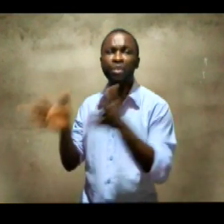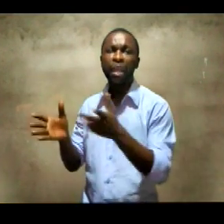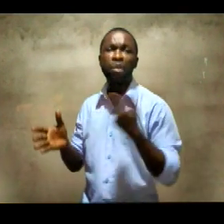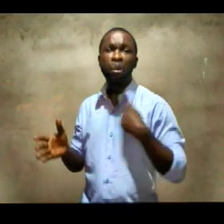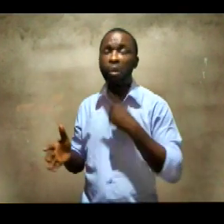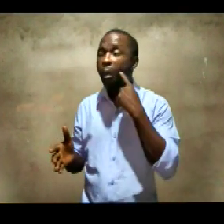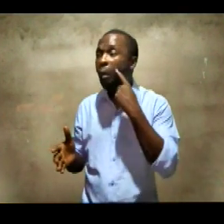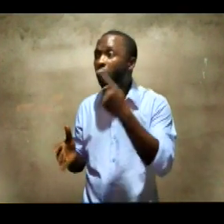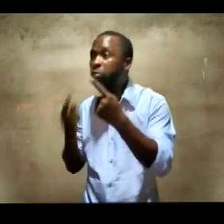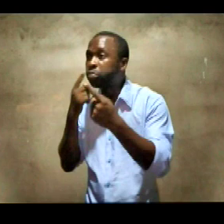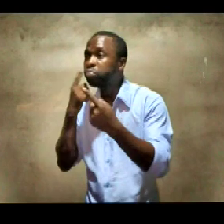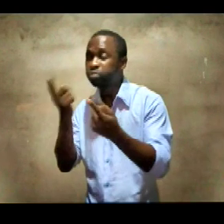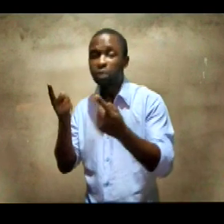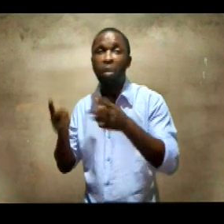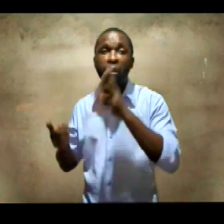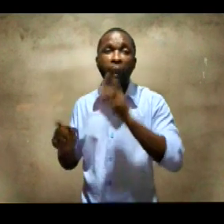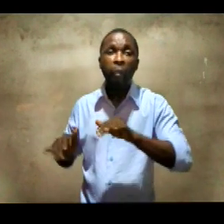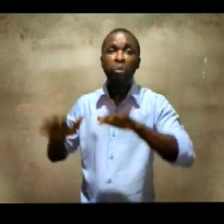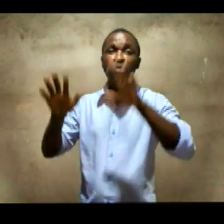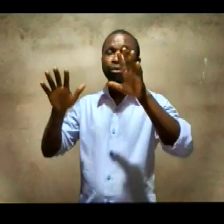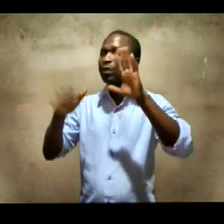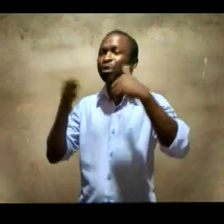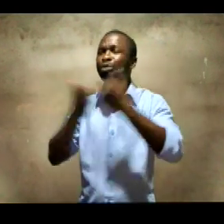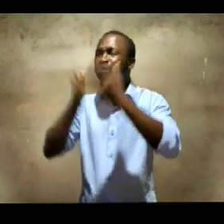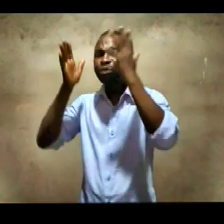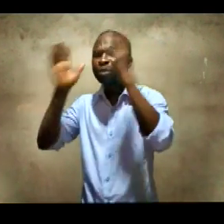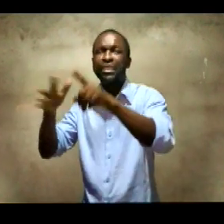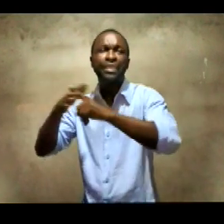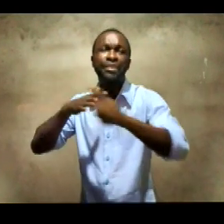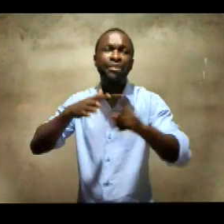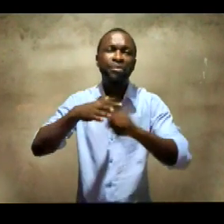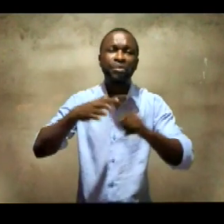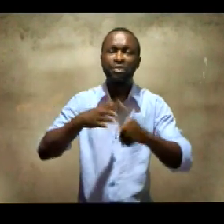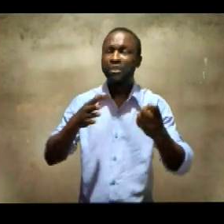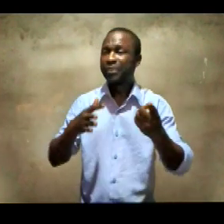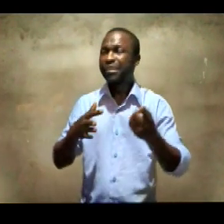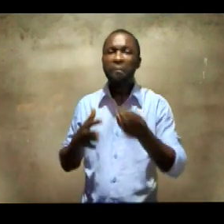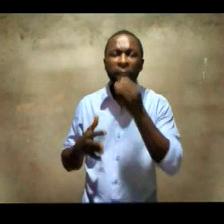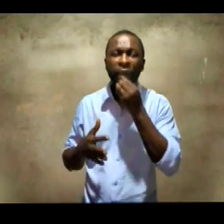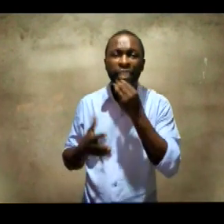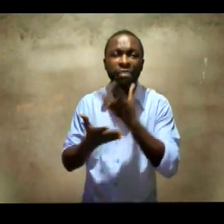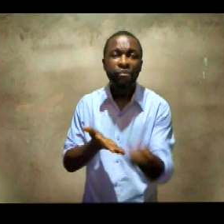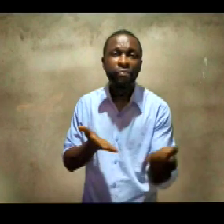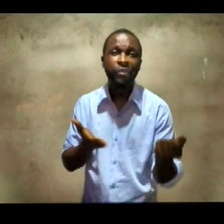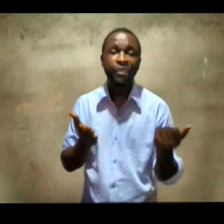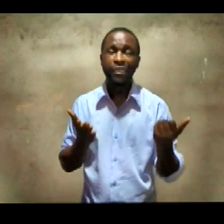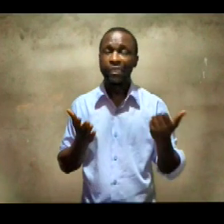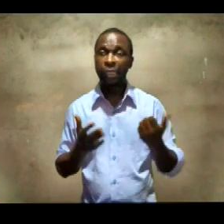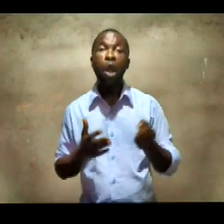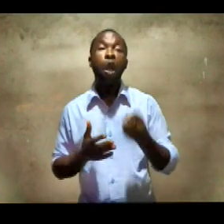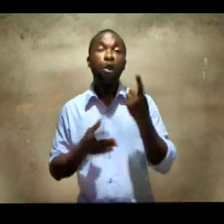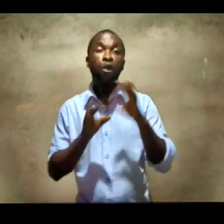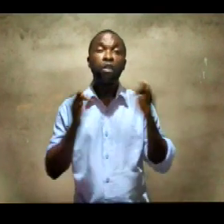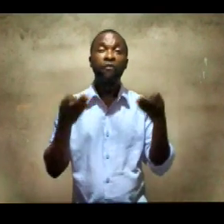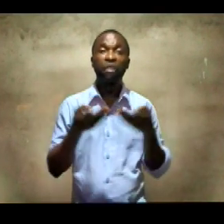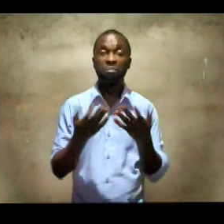Nous avons besoin d'un abri, nous avons besoin de nourriture. Des milliers de familles qui tentaient de s'installer chez elles après avoir